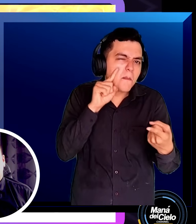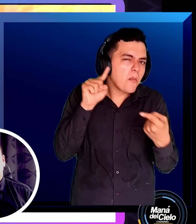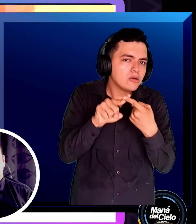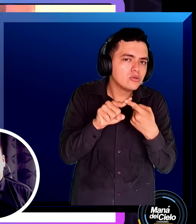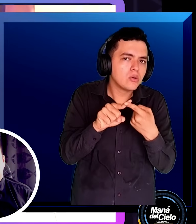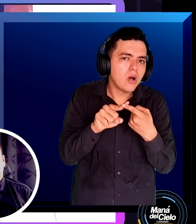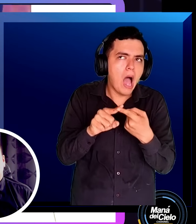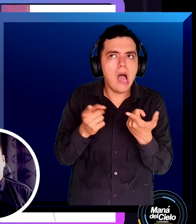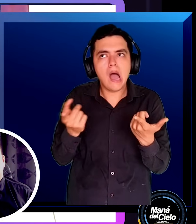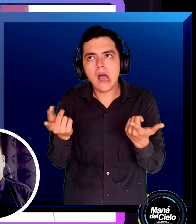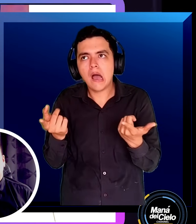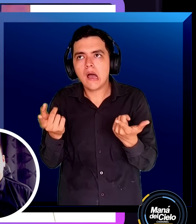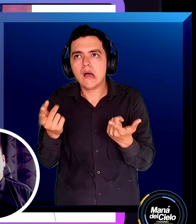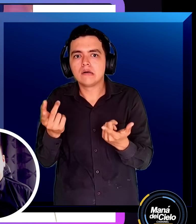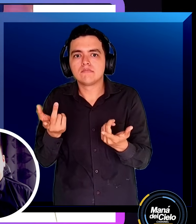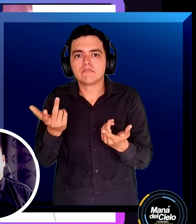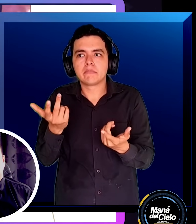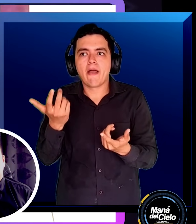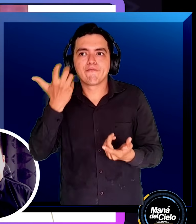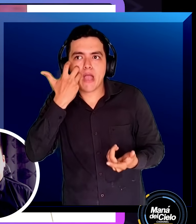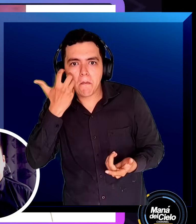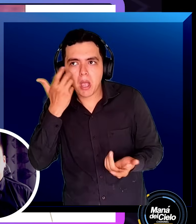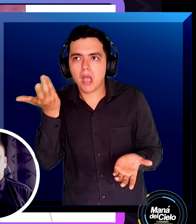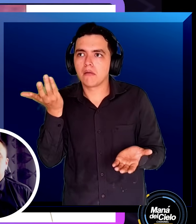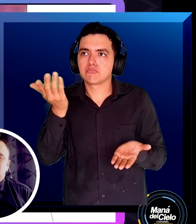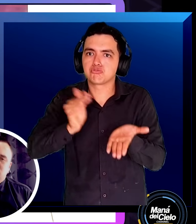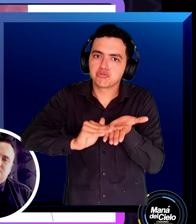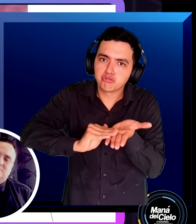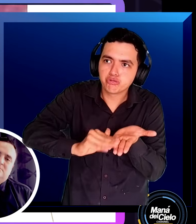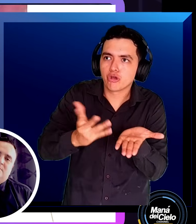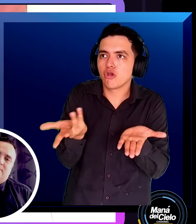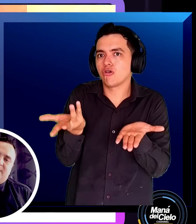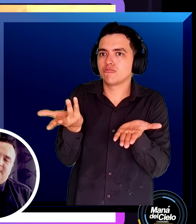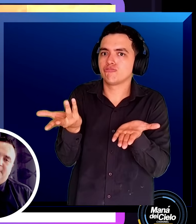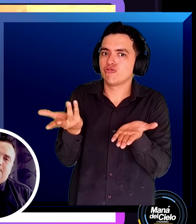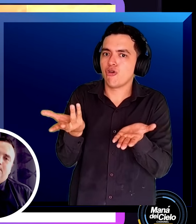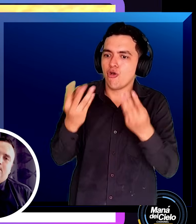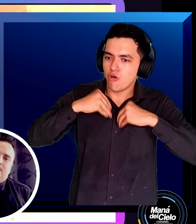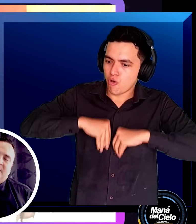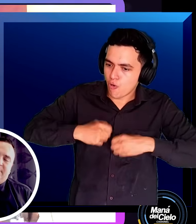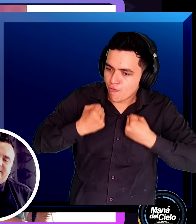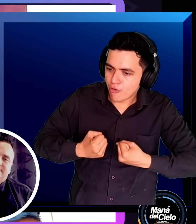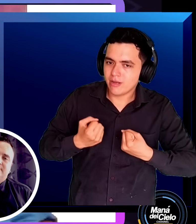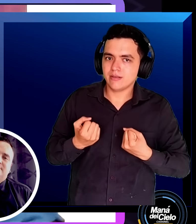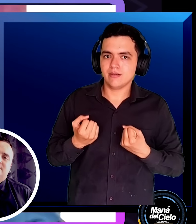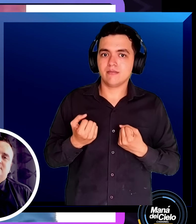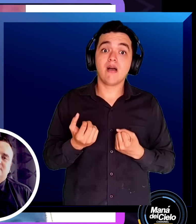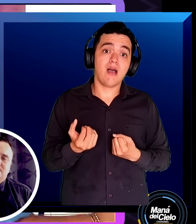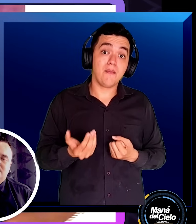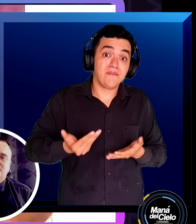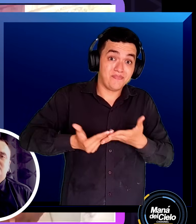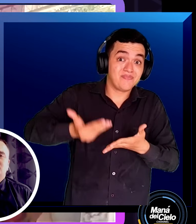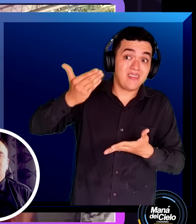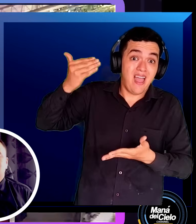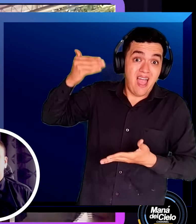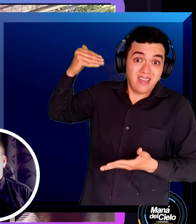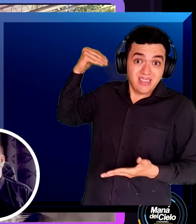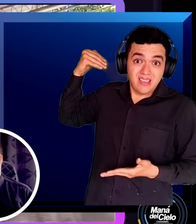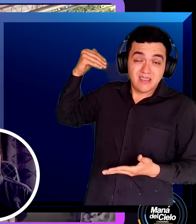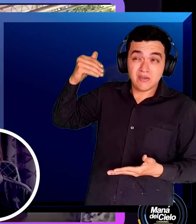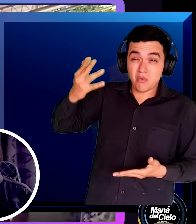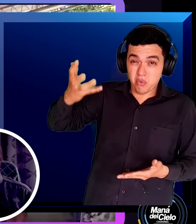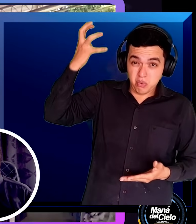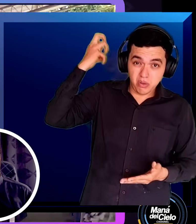hubieran ayunado, el enemigo los hubiera invadido. Digamos gloria a Dios. Digamos gloria a Dios.